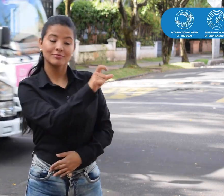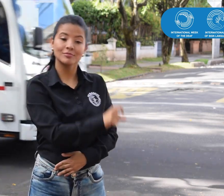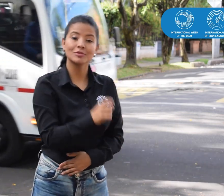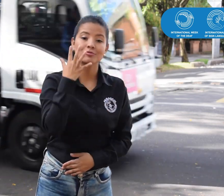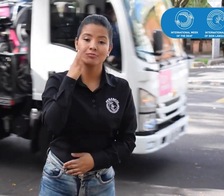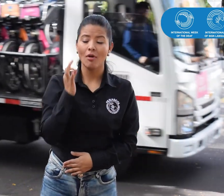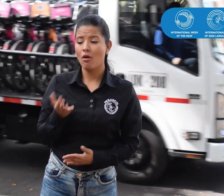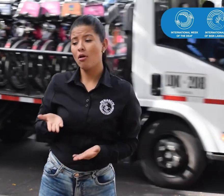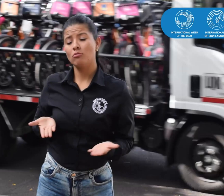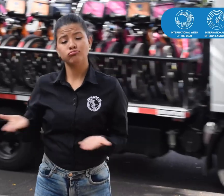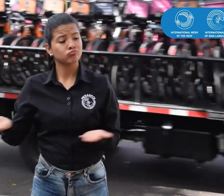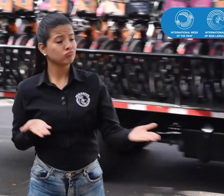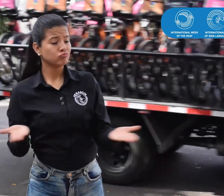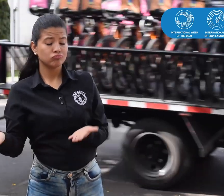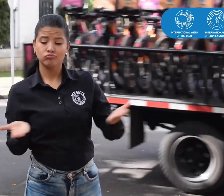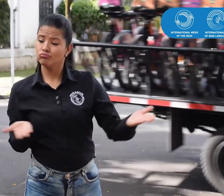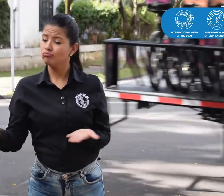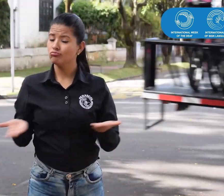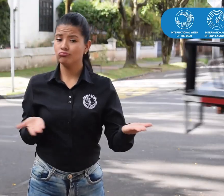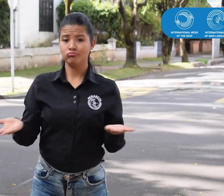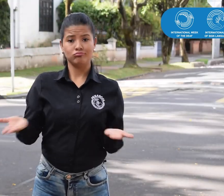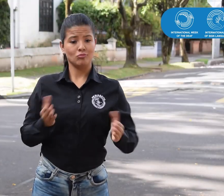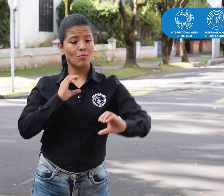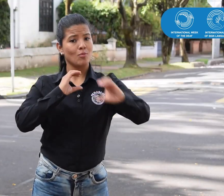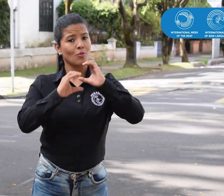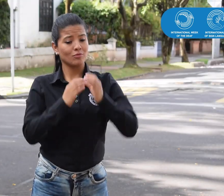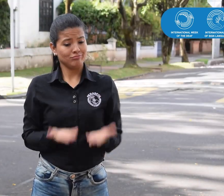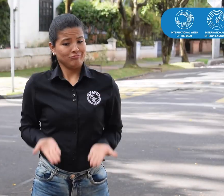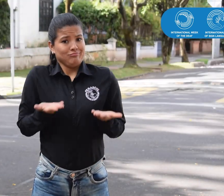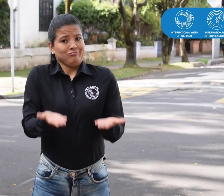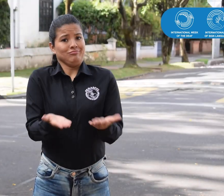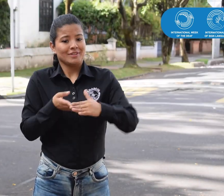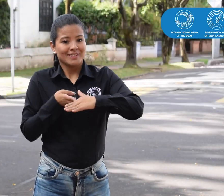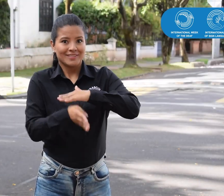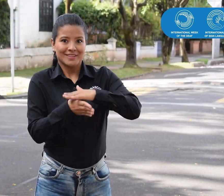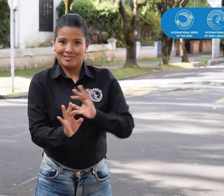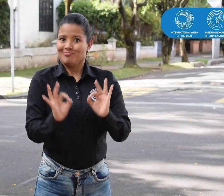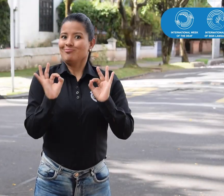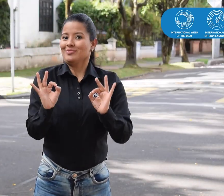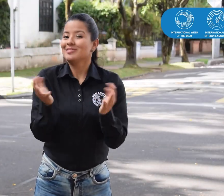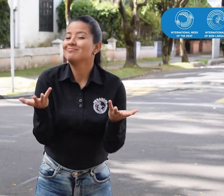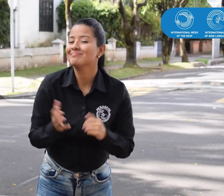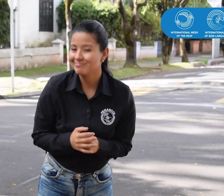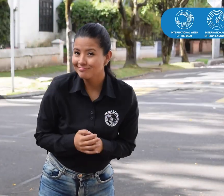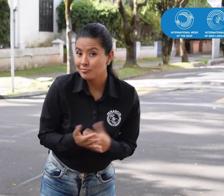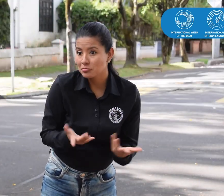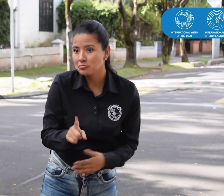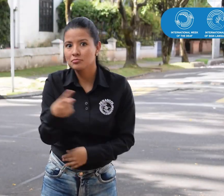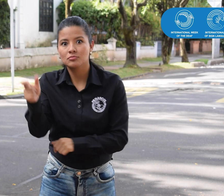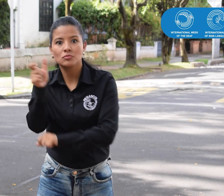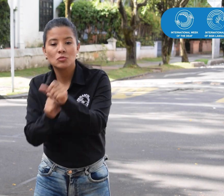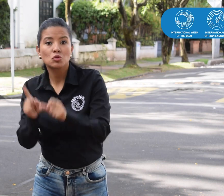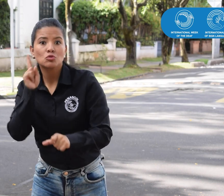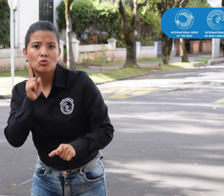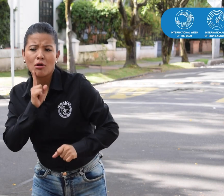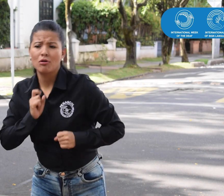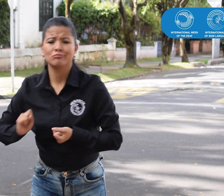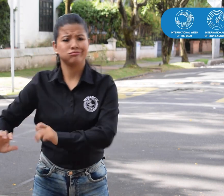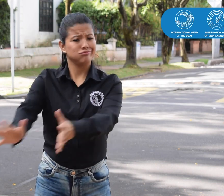personas sordas y oyentes permitiendo accesibilidad de calidad y así las personas sordas pueden enseñar en